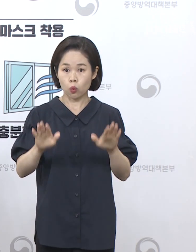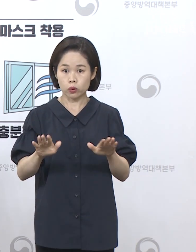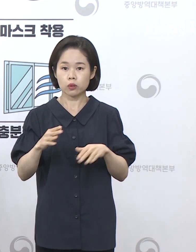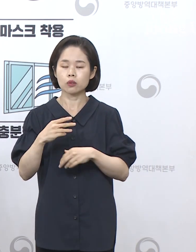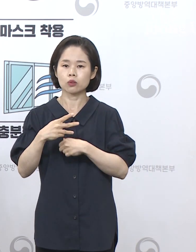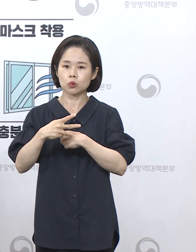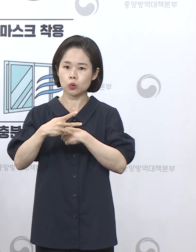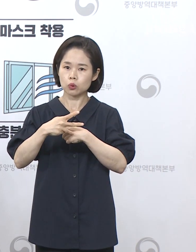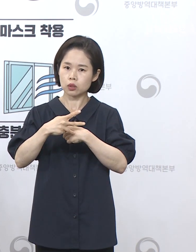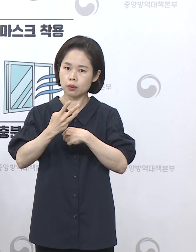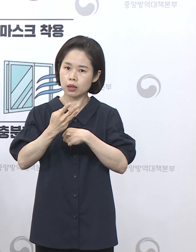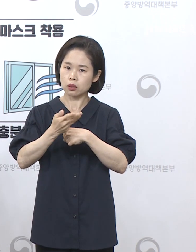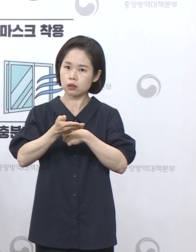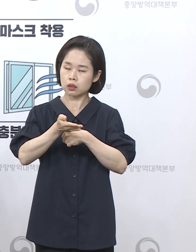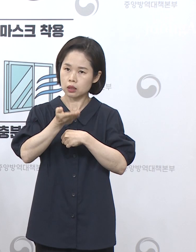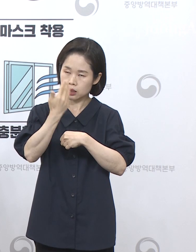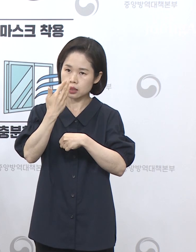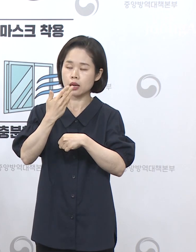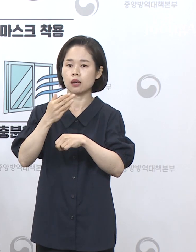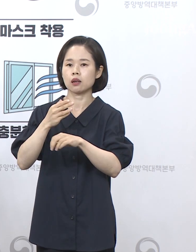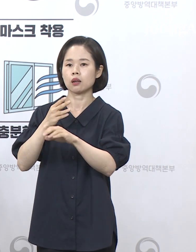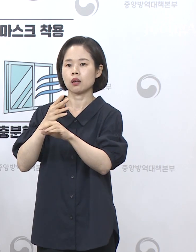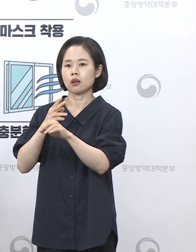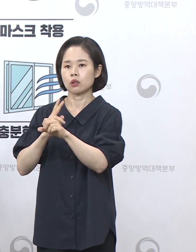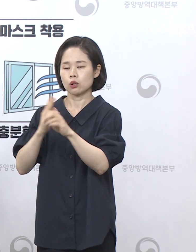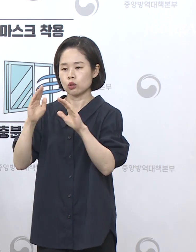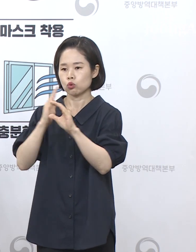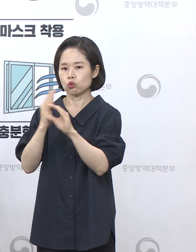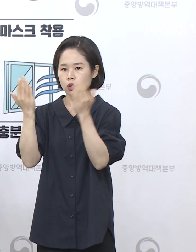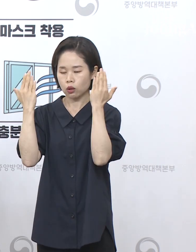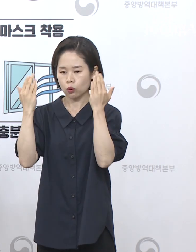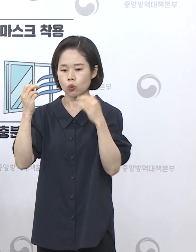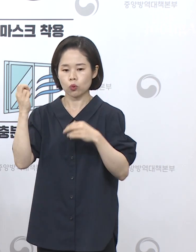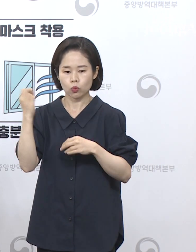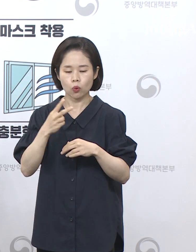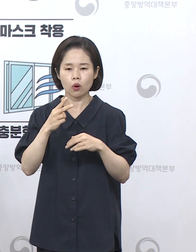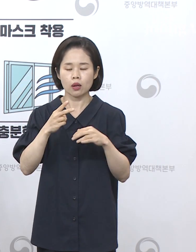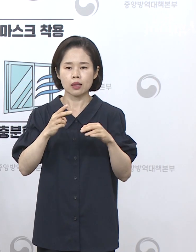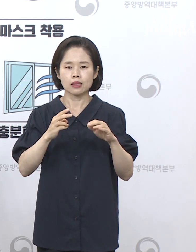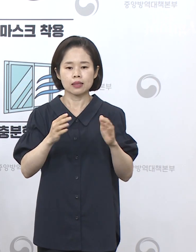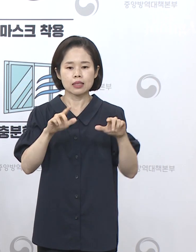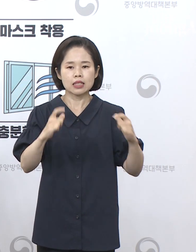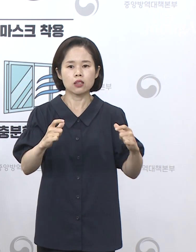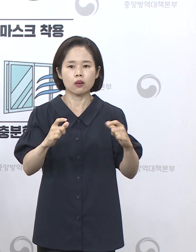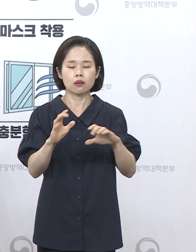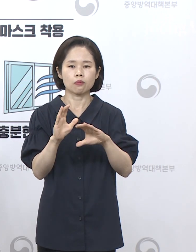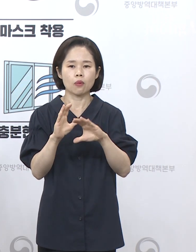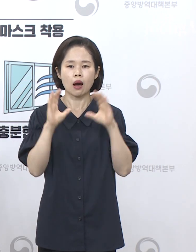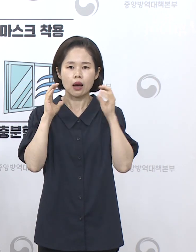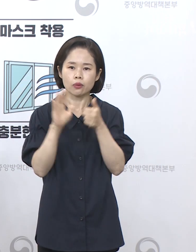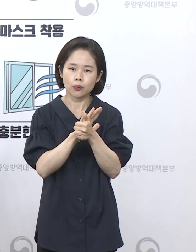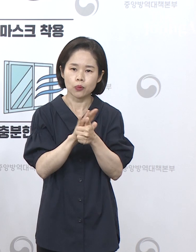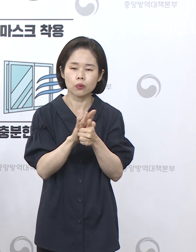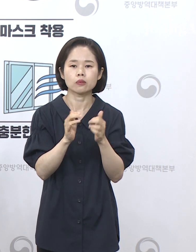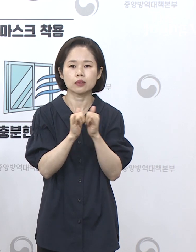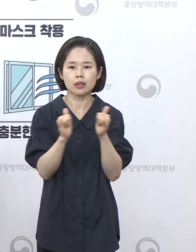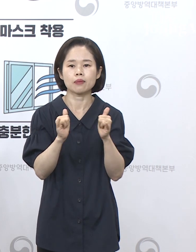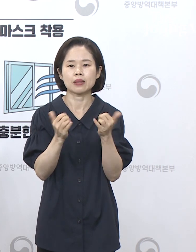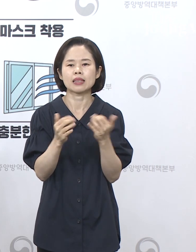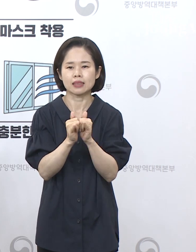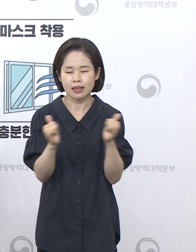이상 그리고 중학교 그리고 지역 아동센터 등 돌봄 인력에 대한 예약이 시작이